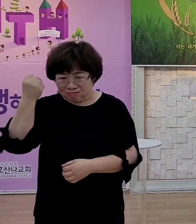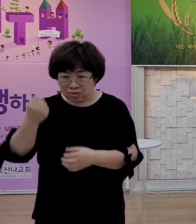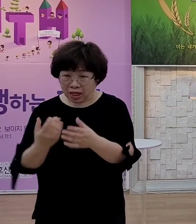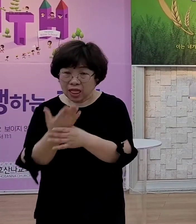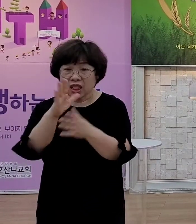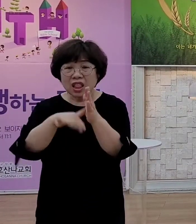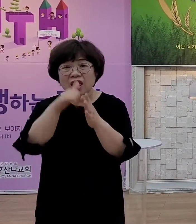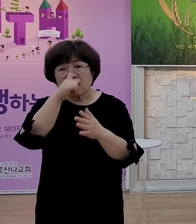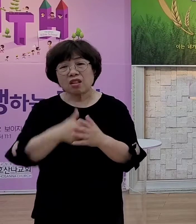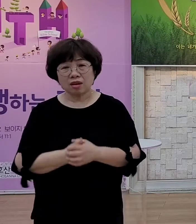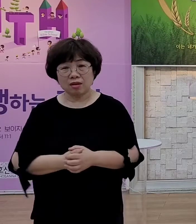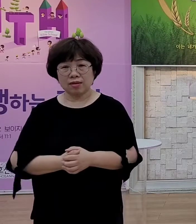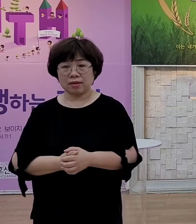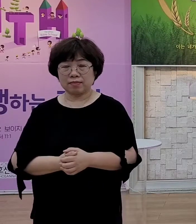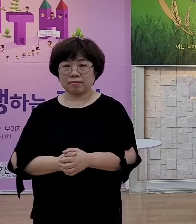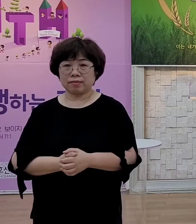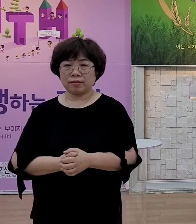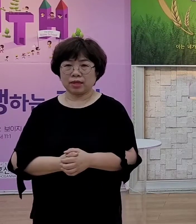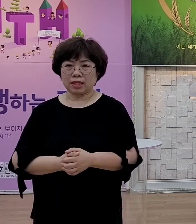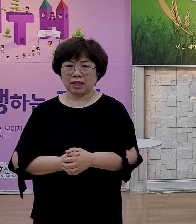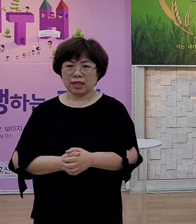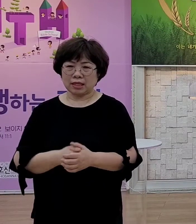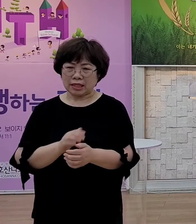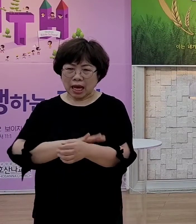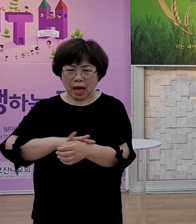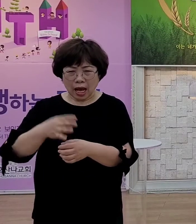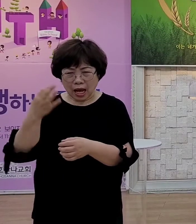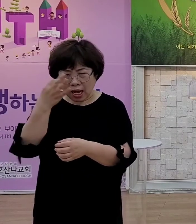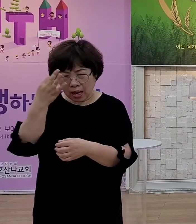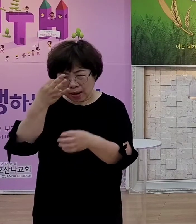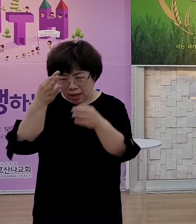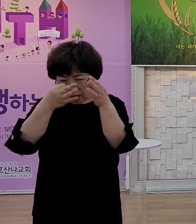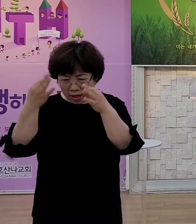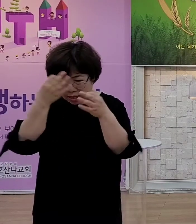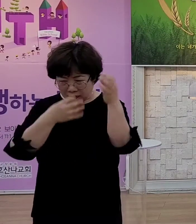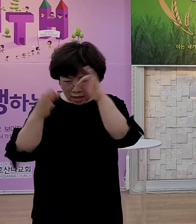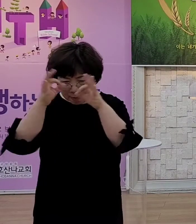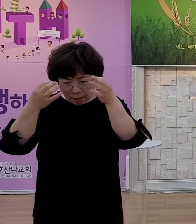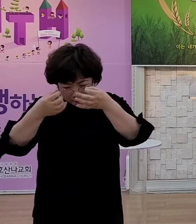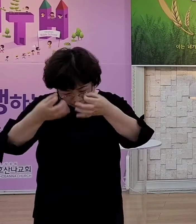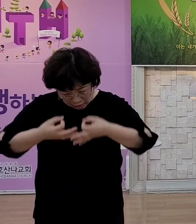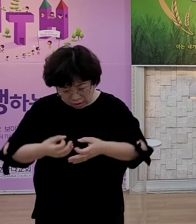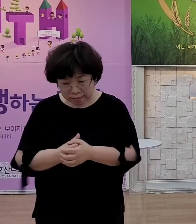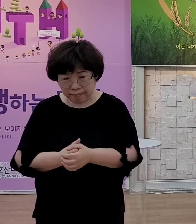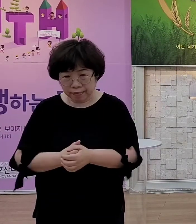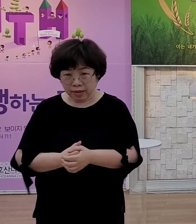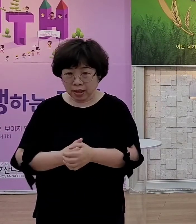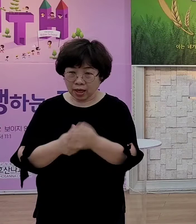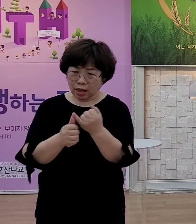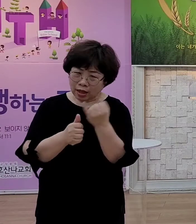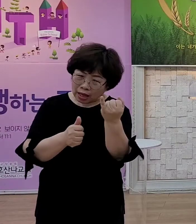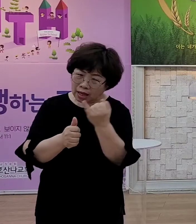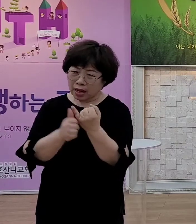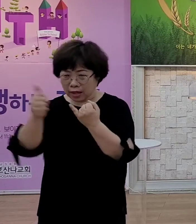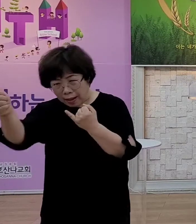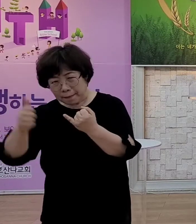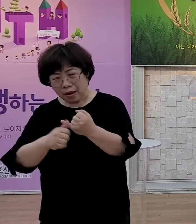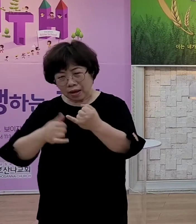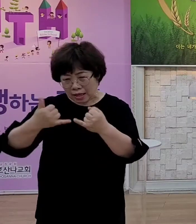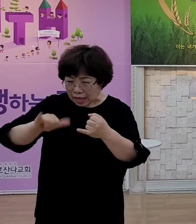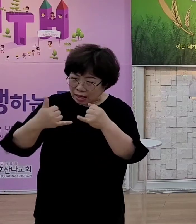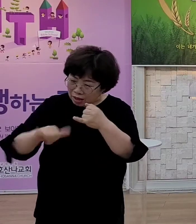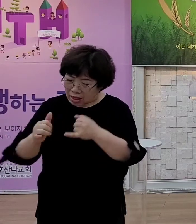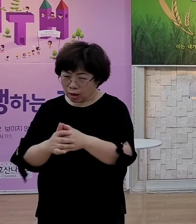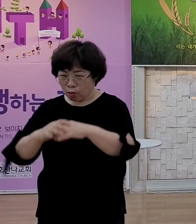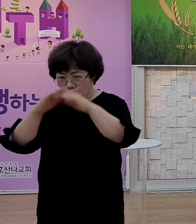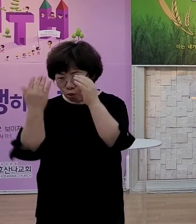있잖아요. 한번 잘 들어보세요. 아내든 남편이든 자녀든 아니면 우리 집사님끼리든 자꾸